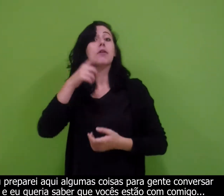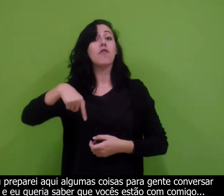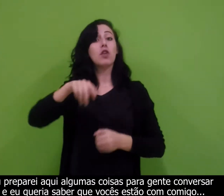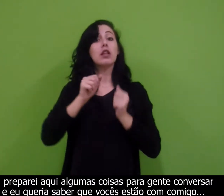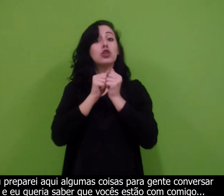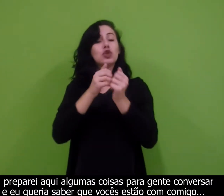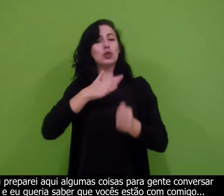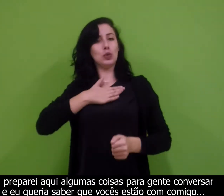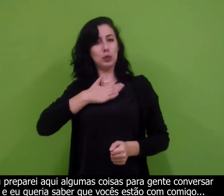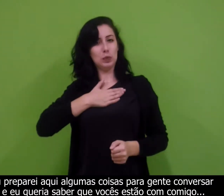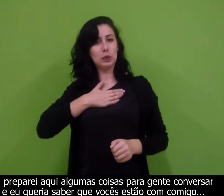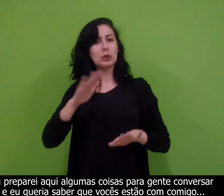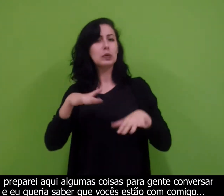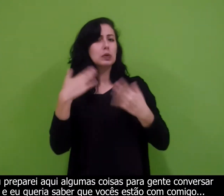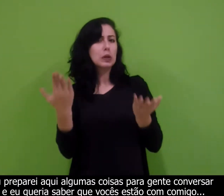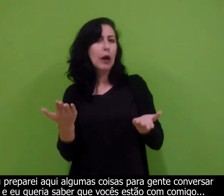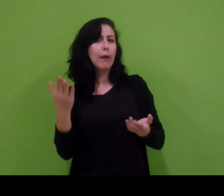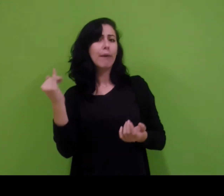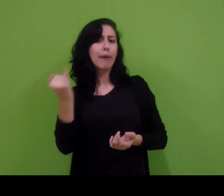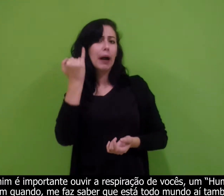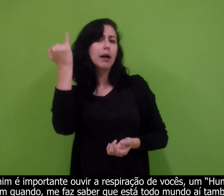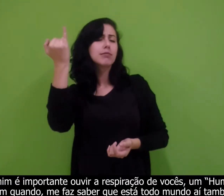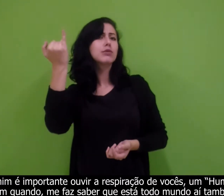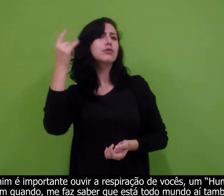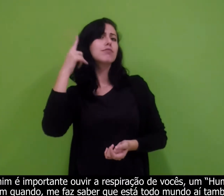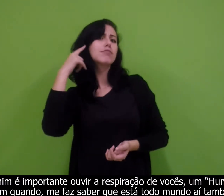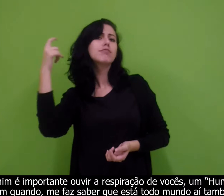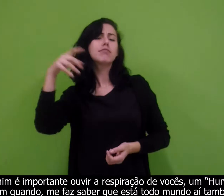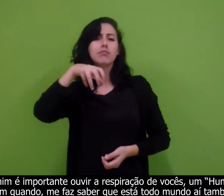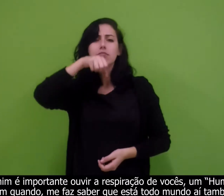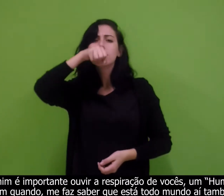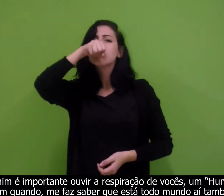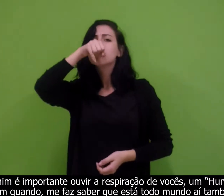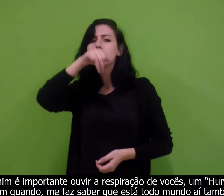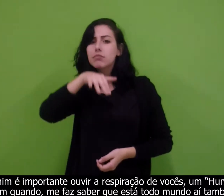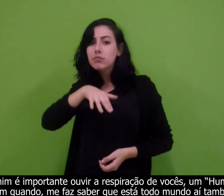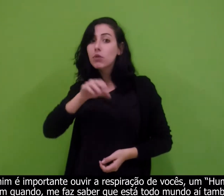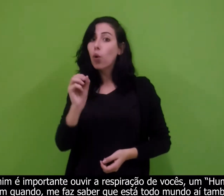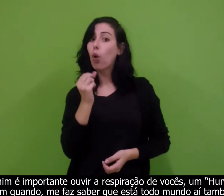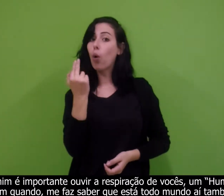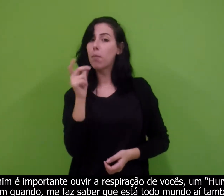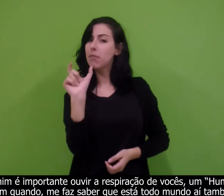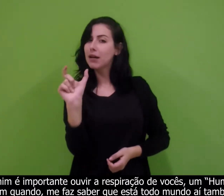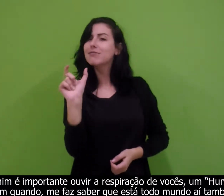saber que vocês estão comigo. E para mim é importante ouvir a respiração de vocês.